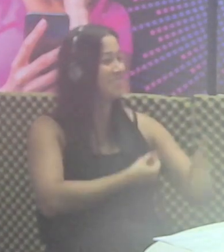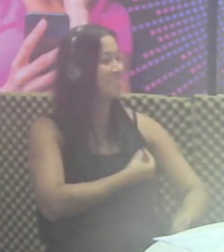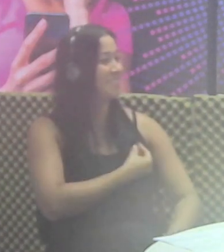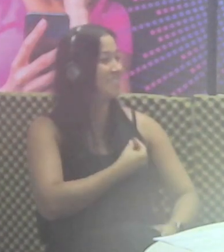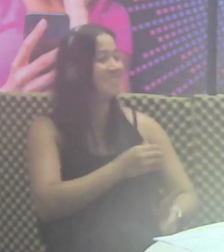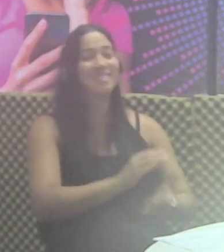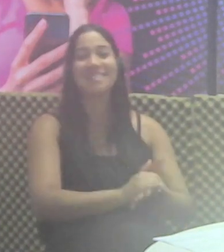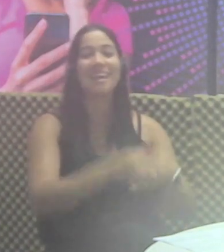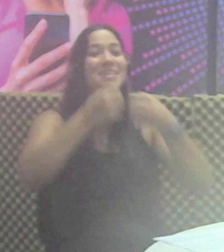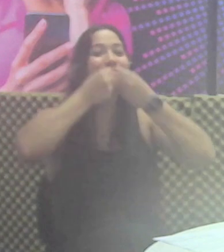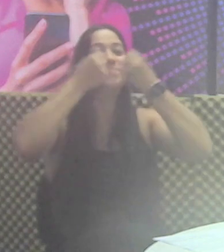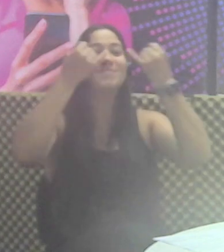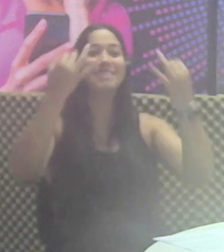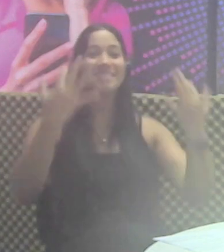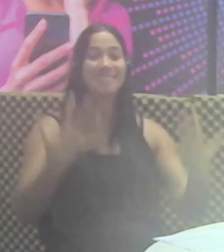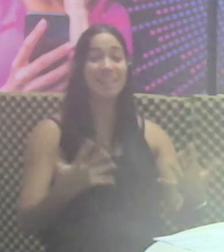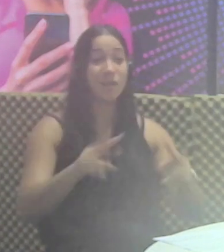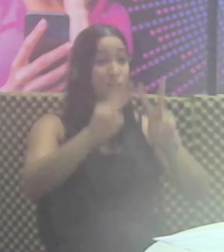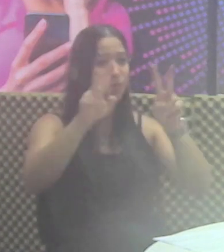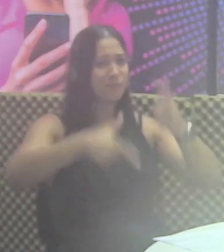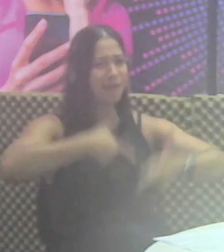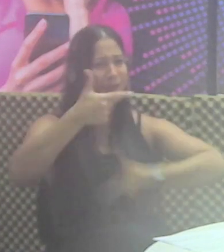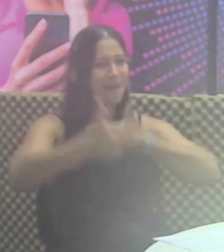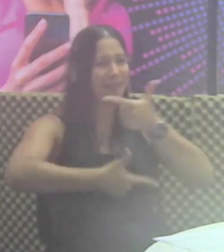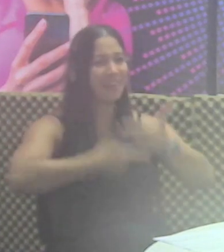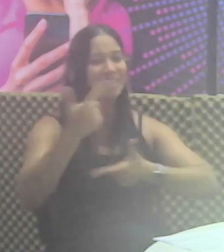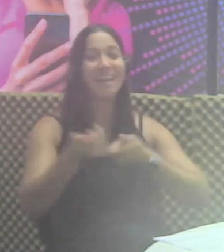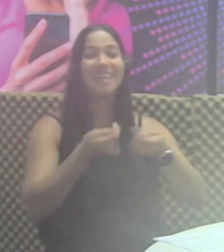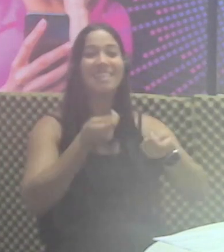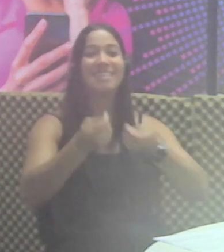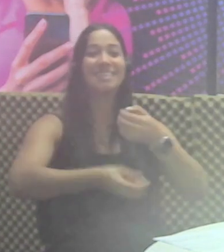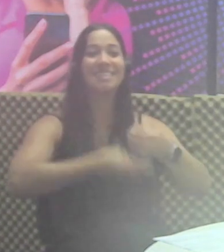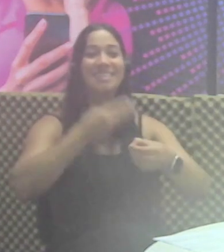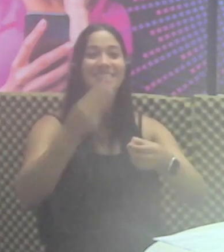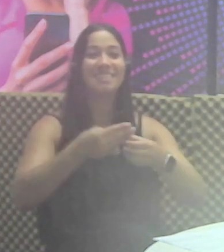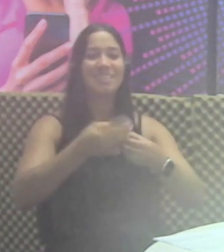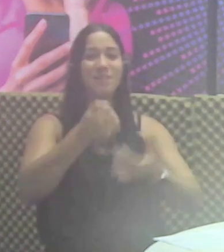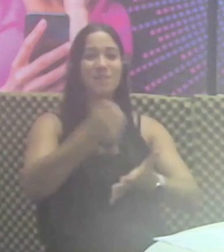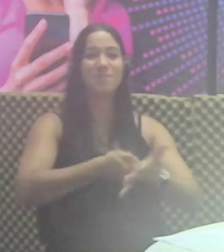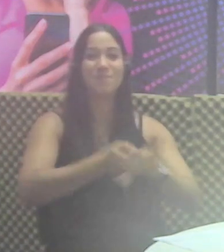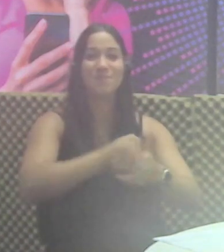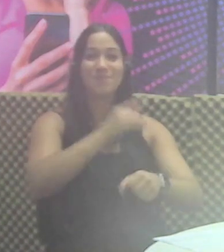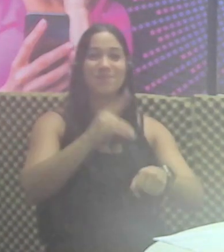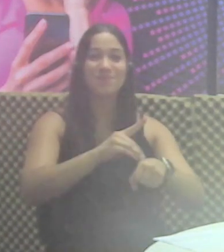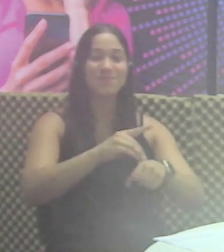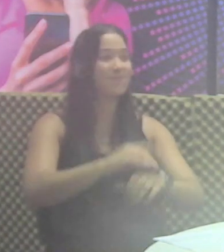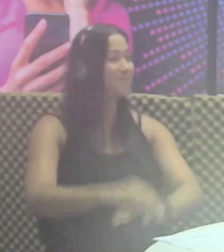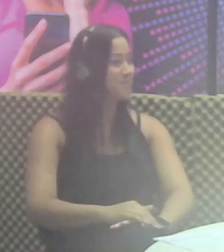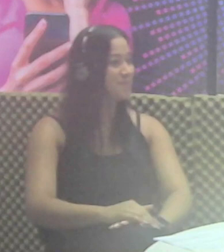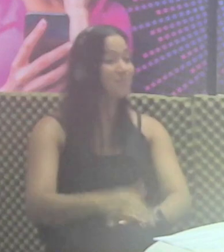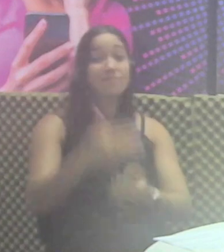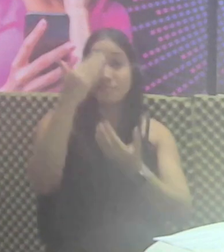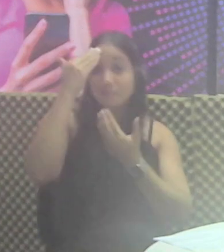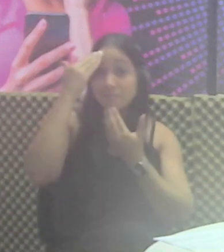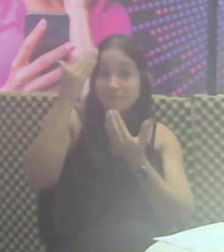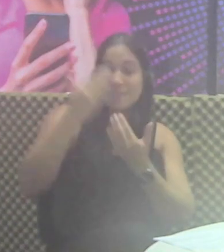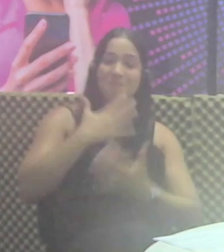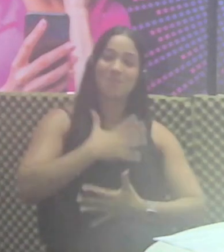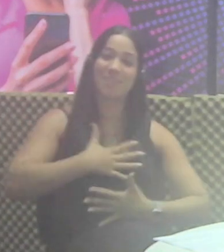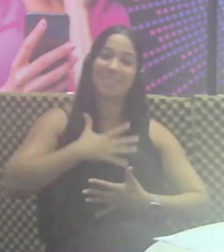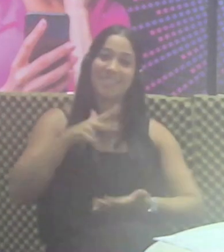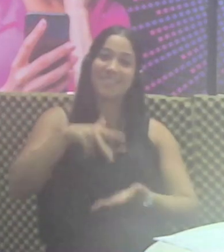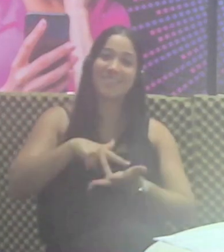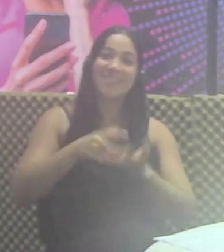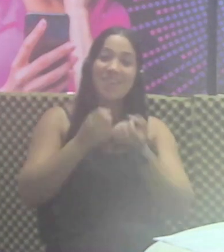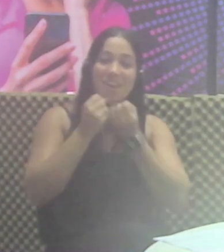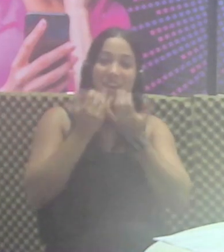pelos esclarecimentos a respeito do trabalho que tem sido feito pela administração municipal no combate à dengue. Obrigado, é sempre um prazer falar e